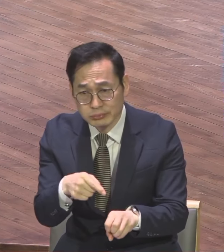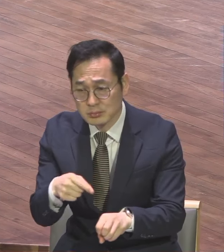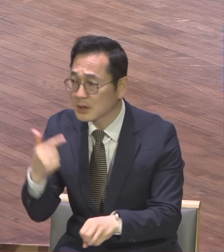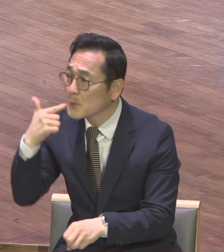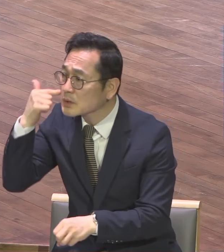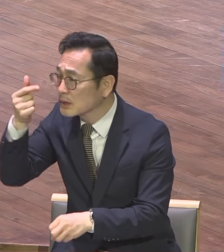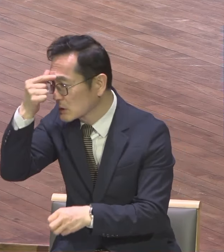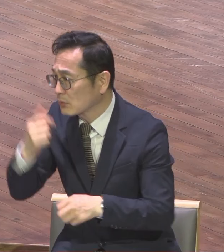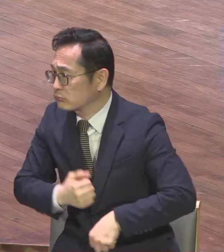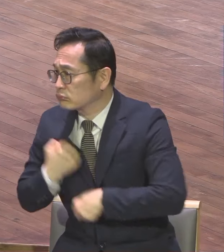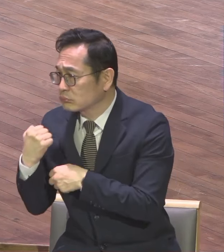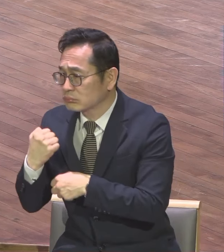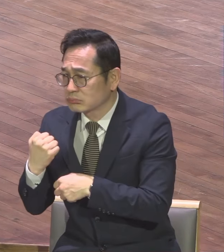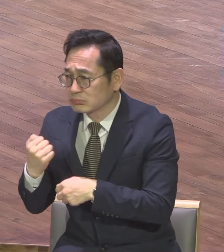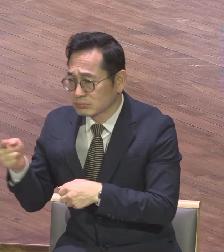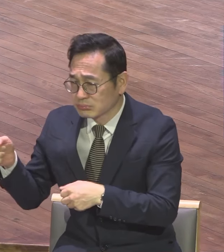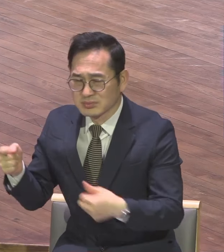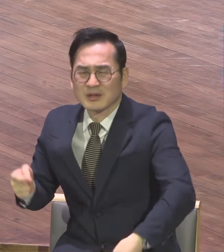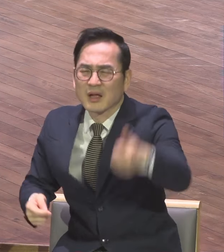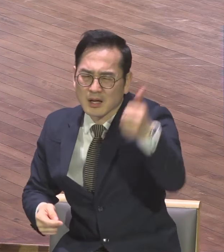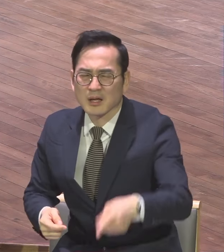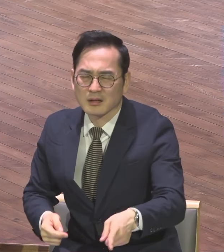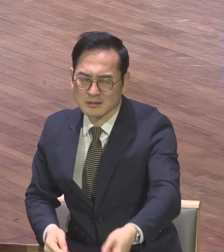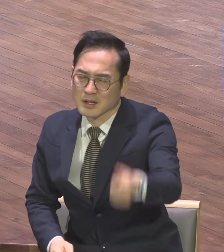그 우리 지금 이번에 지난달도 뭐